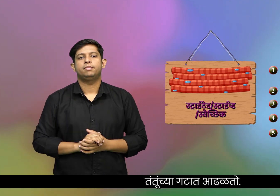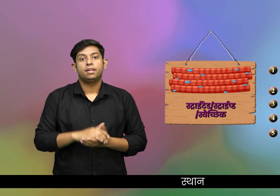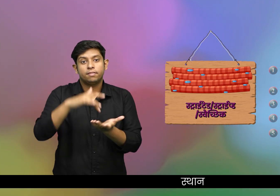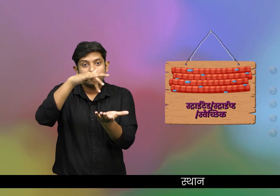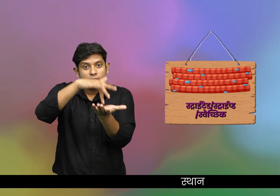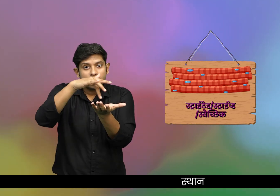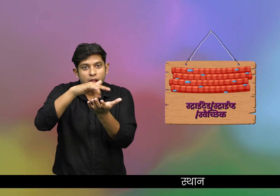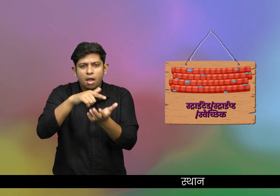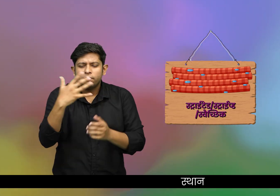याचं स्थान: